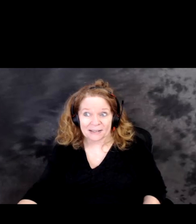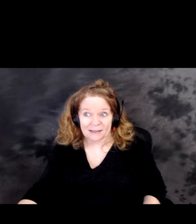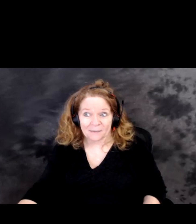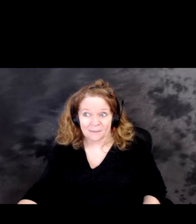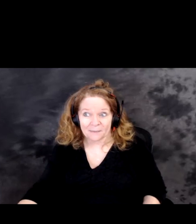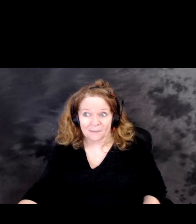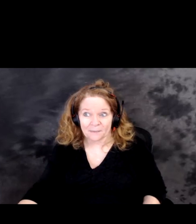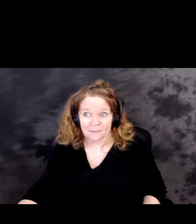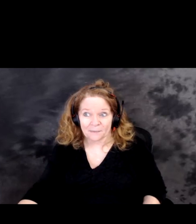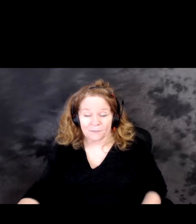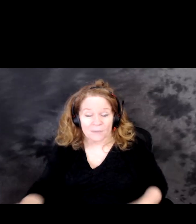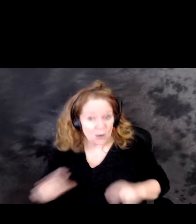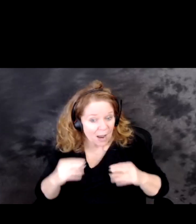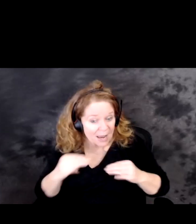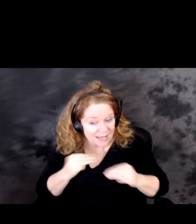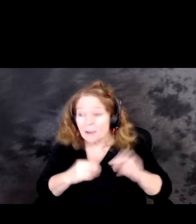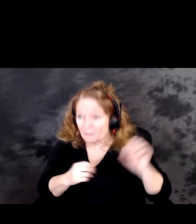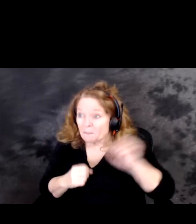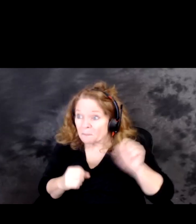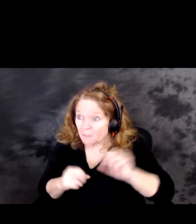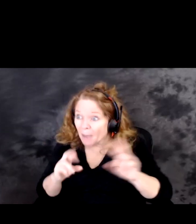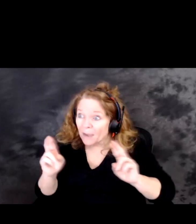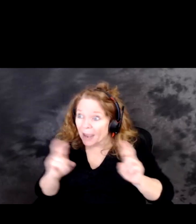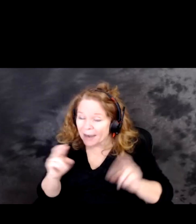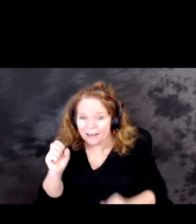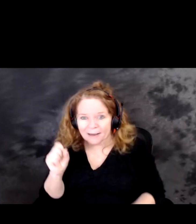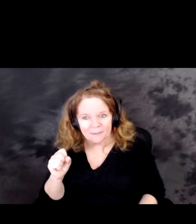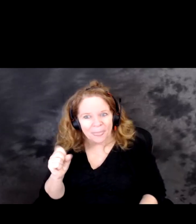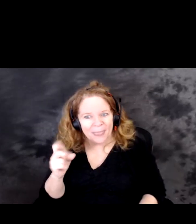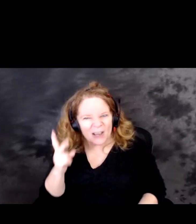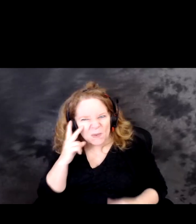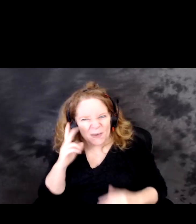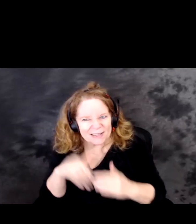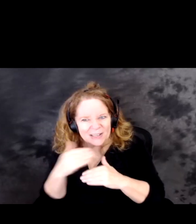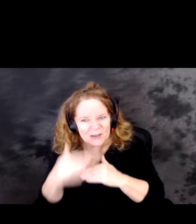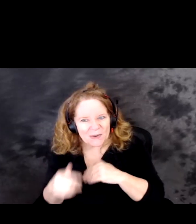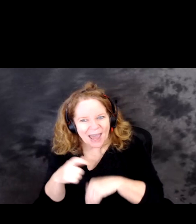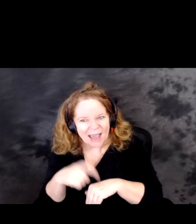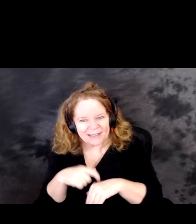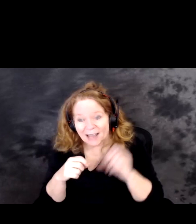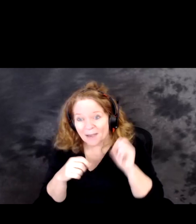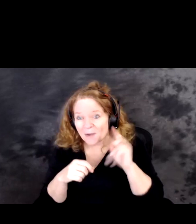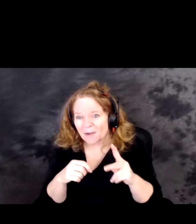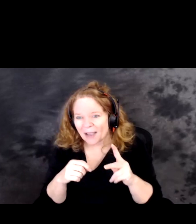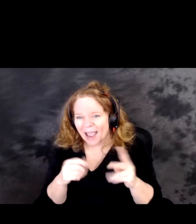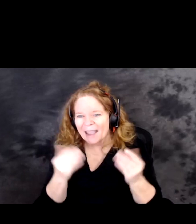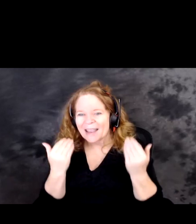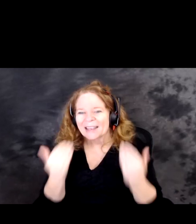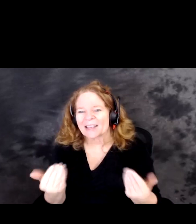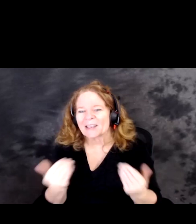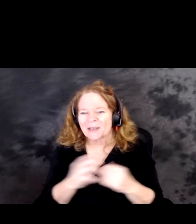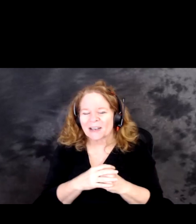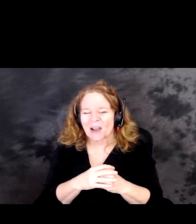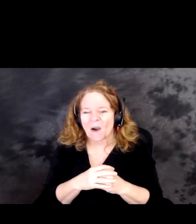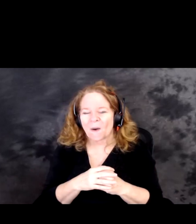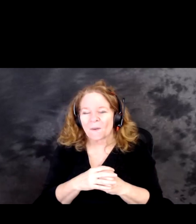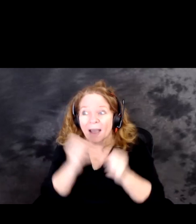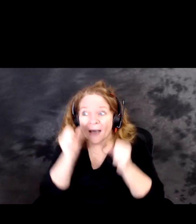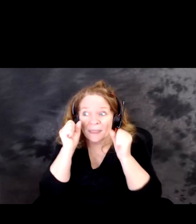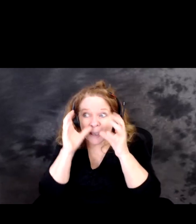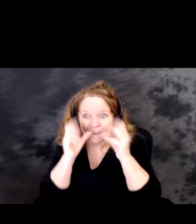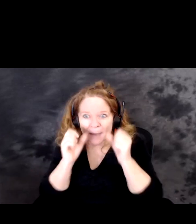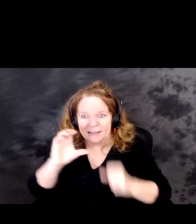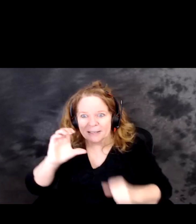nuestro segundo set de nombres que decimos al final? Diles adiós, los miraremos la siguiente vez.